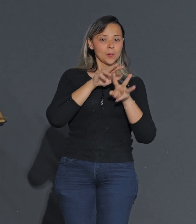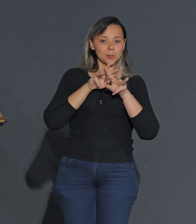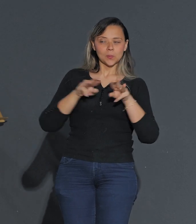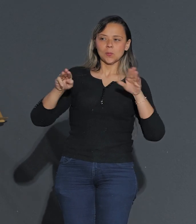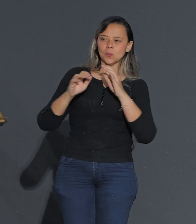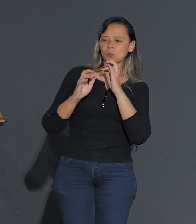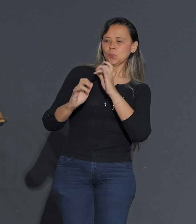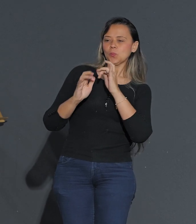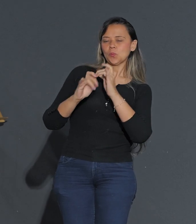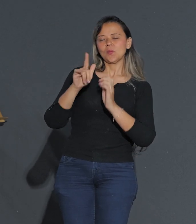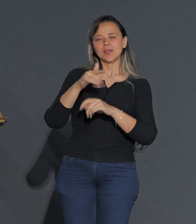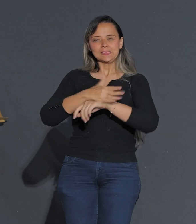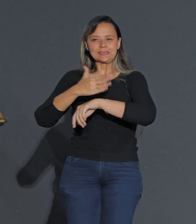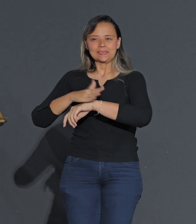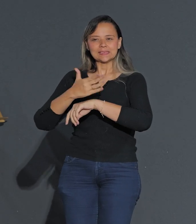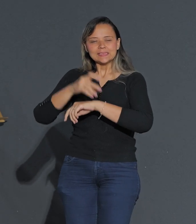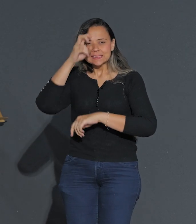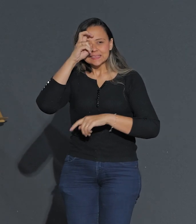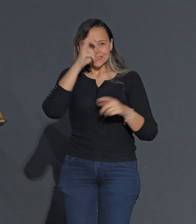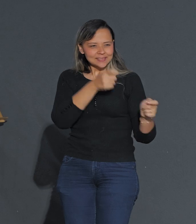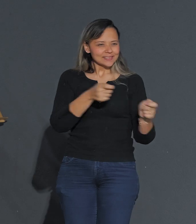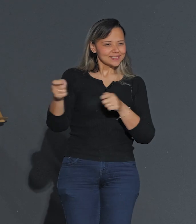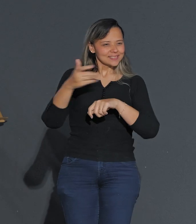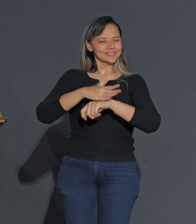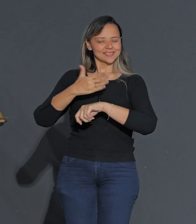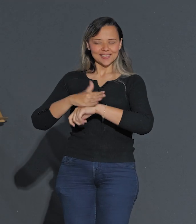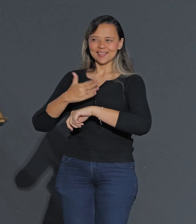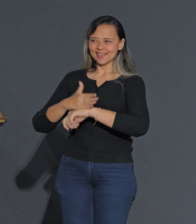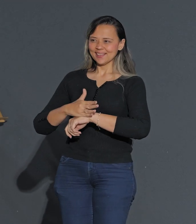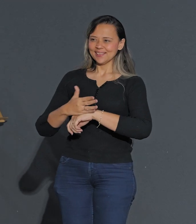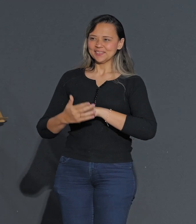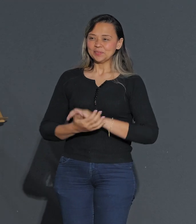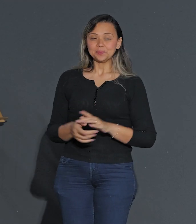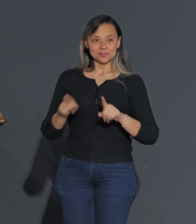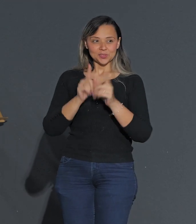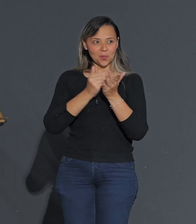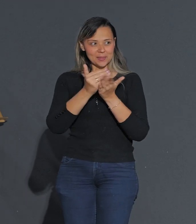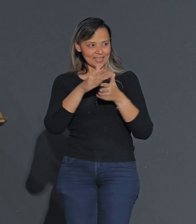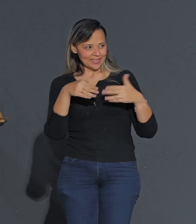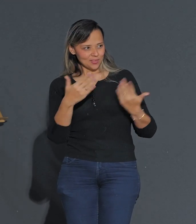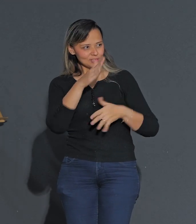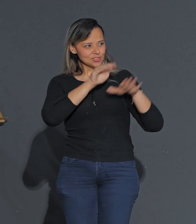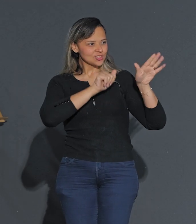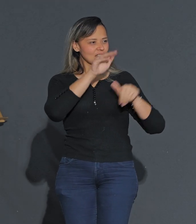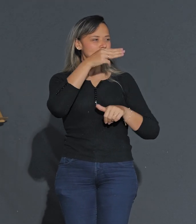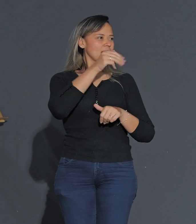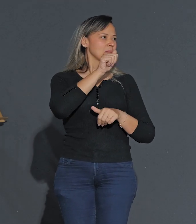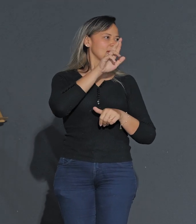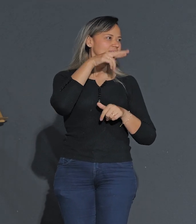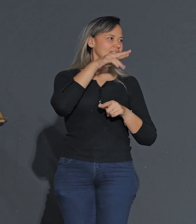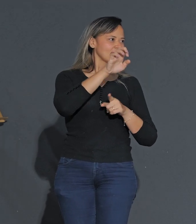de clarinetes, que é o nosso trio, que a gente ensaia toda quinta. E, para começar, então, vou chamar a aluna